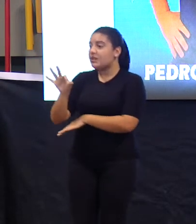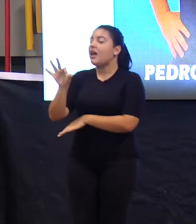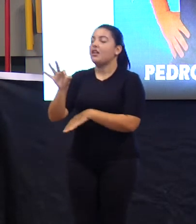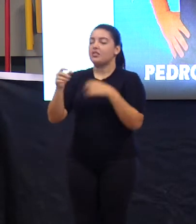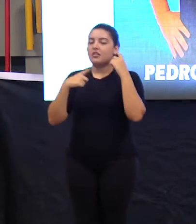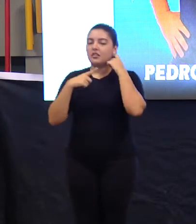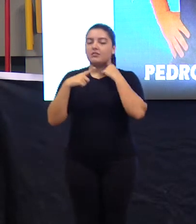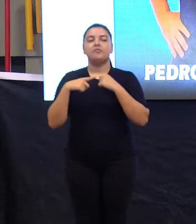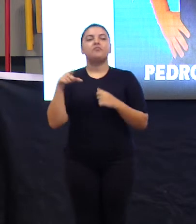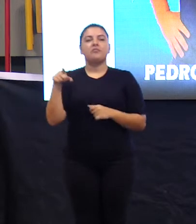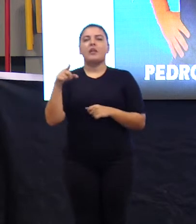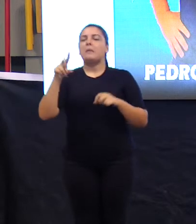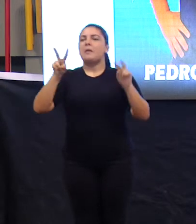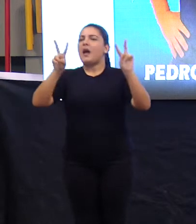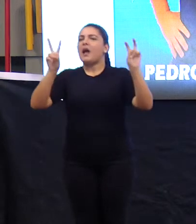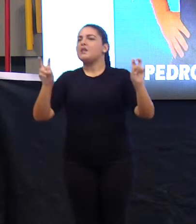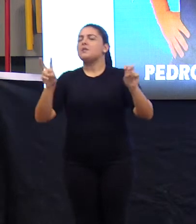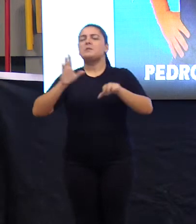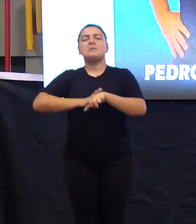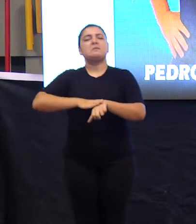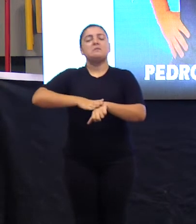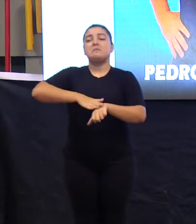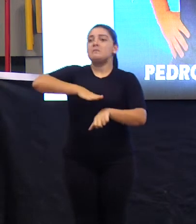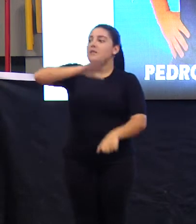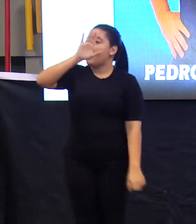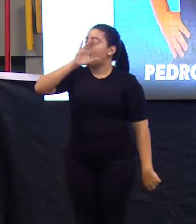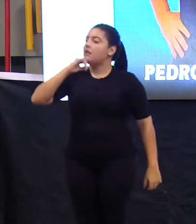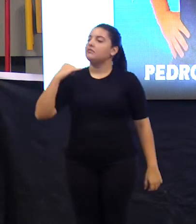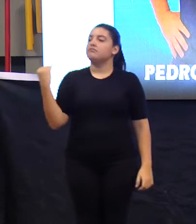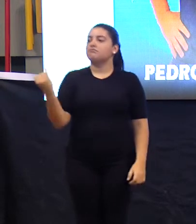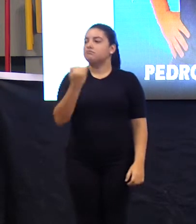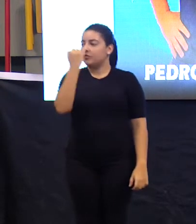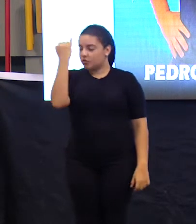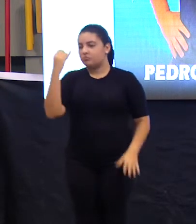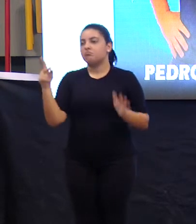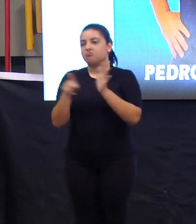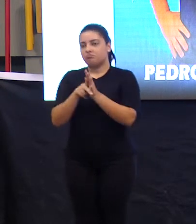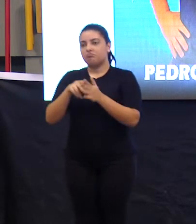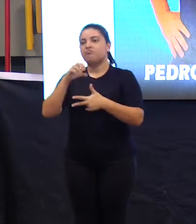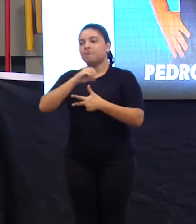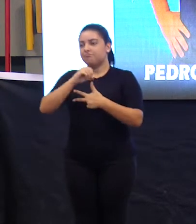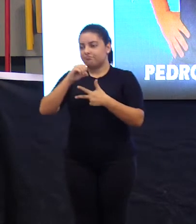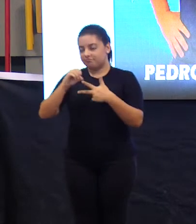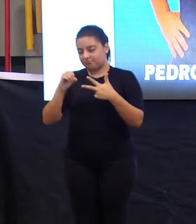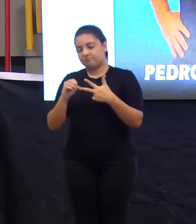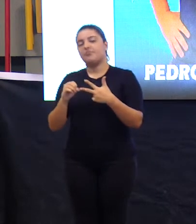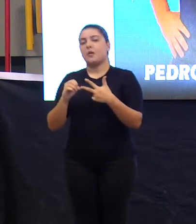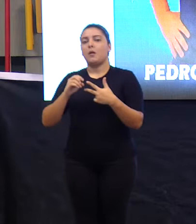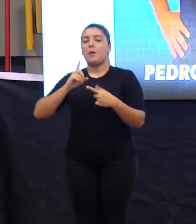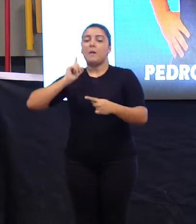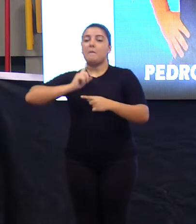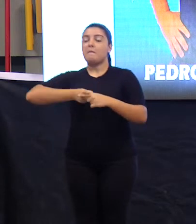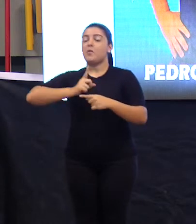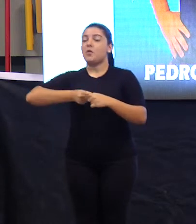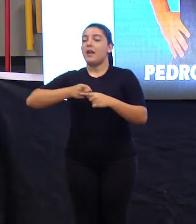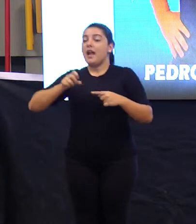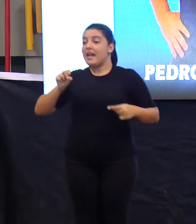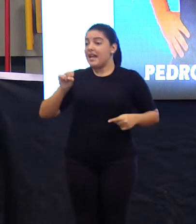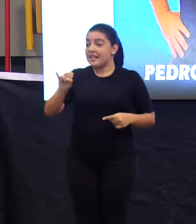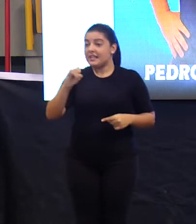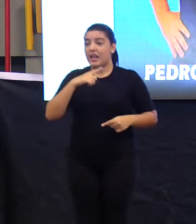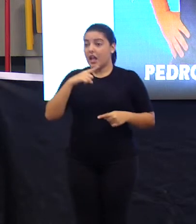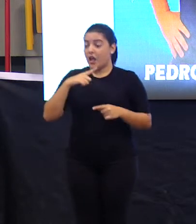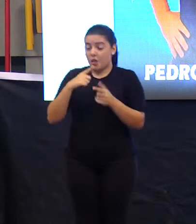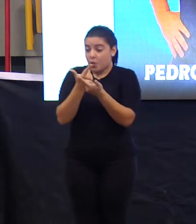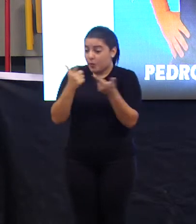porcentagem é um dos assuntos mais importantes do Enem. Eu vou dizer uma coisa, se não